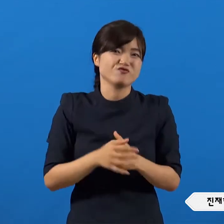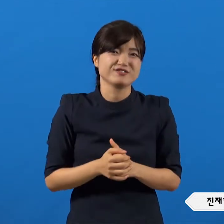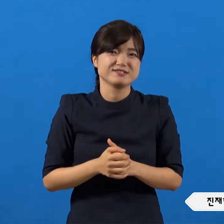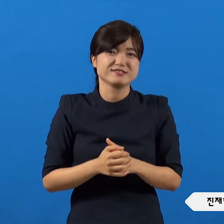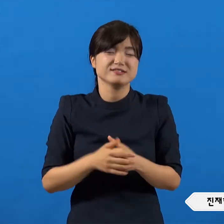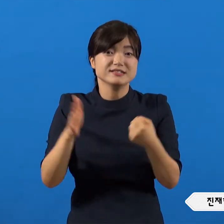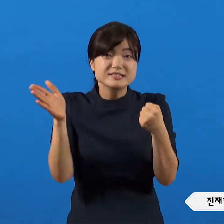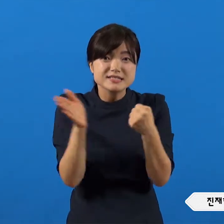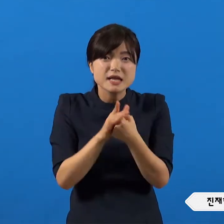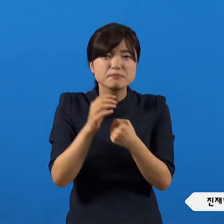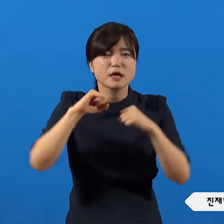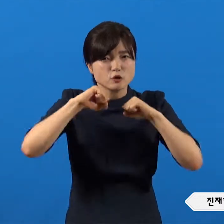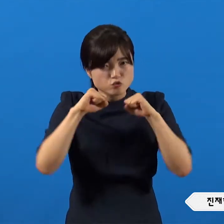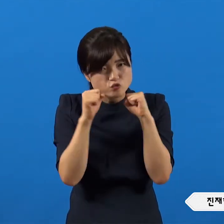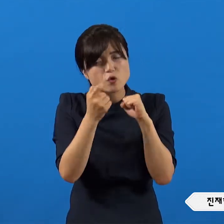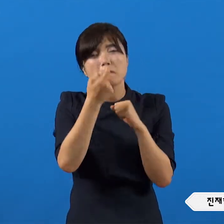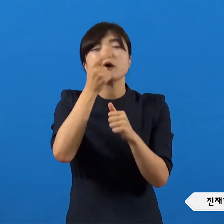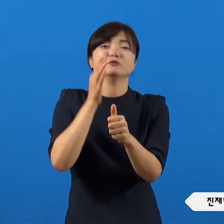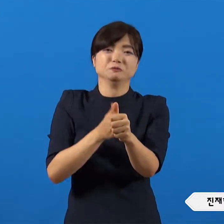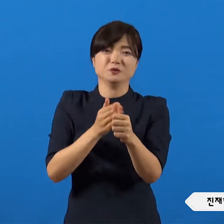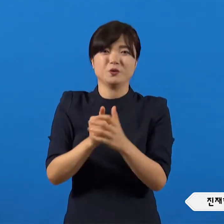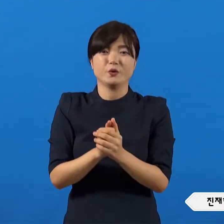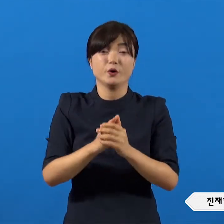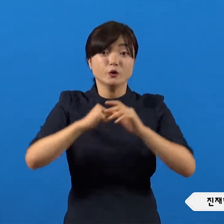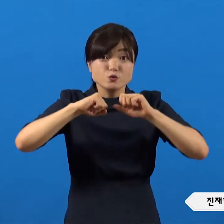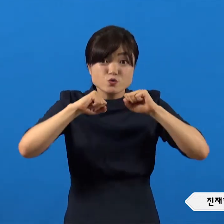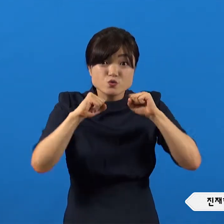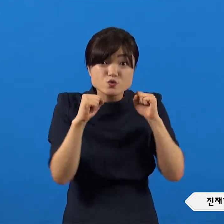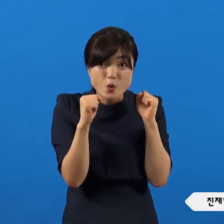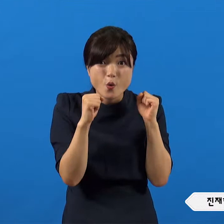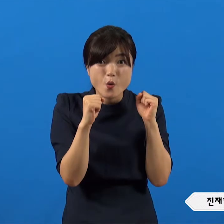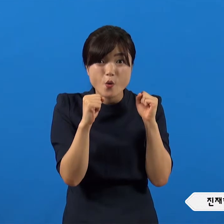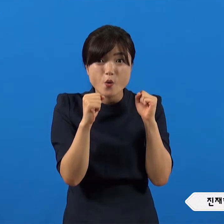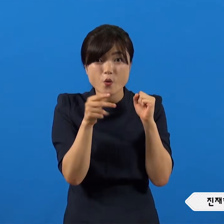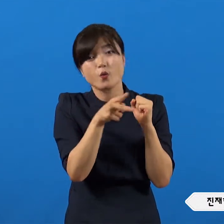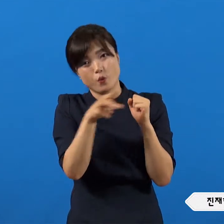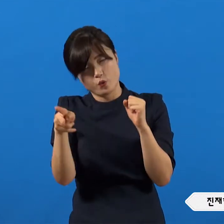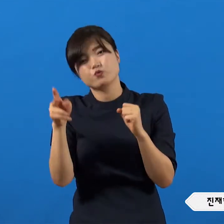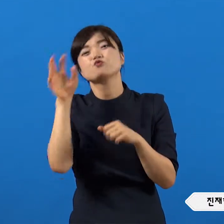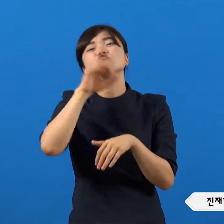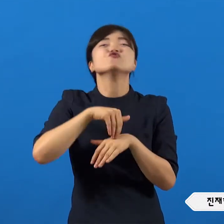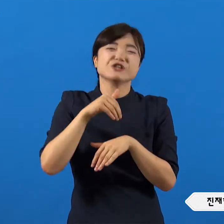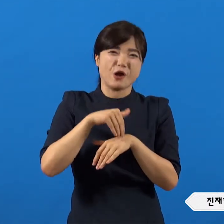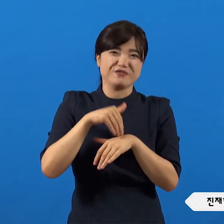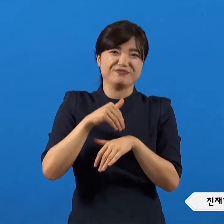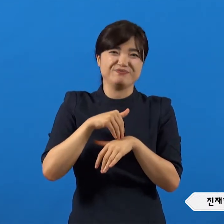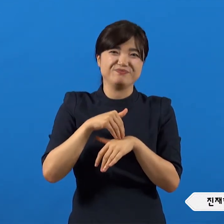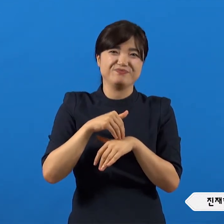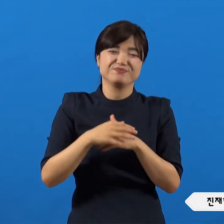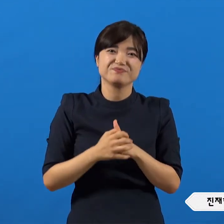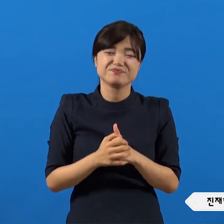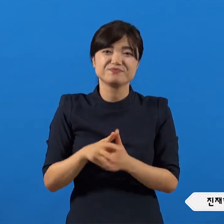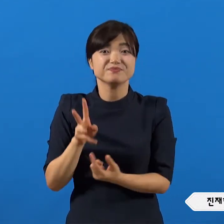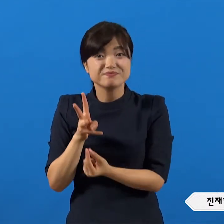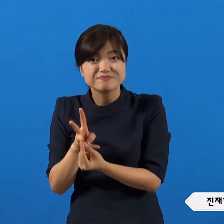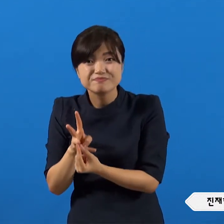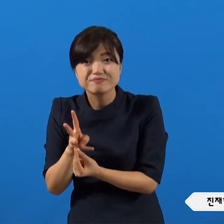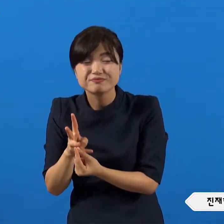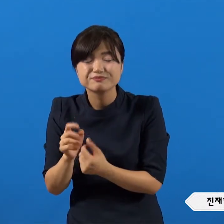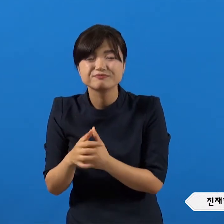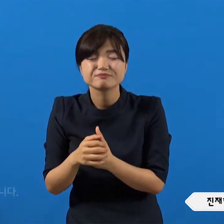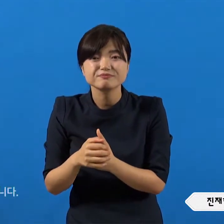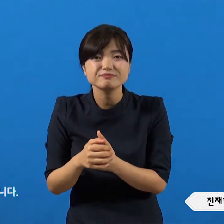순종을 배우십시오. 순종은 훈련입니다. 세